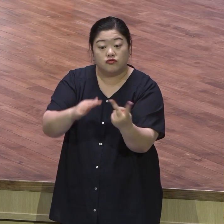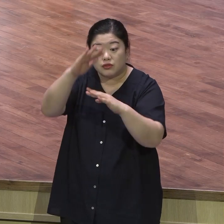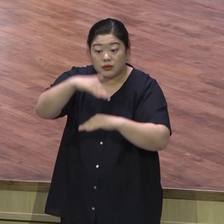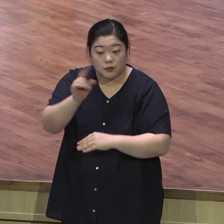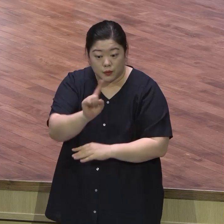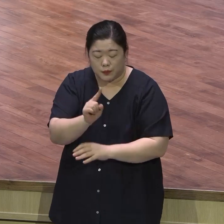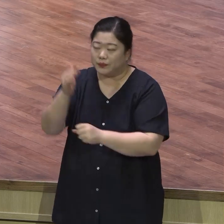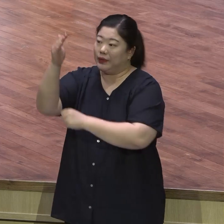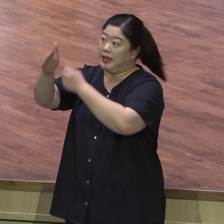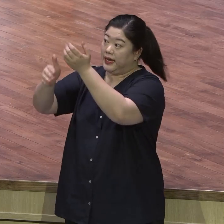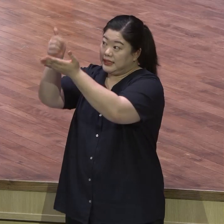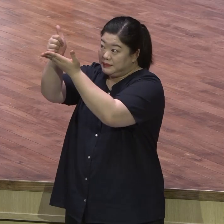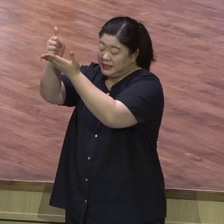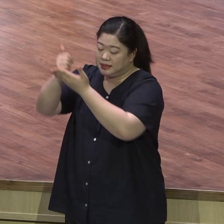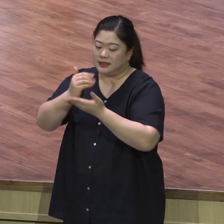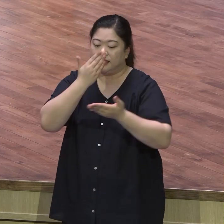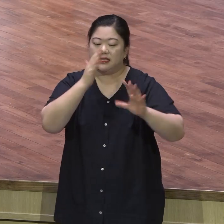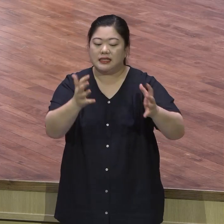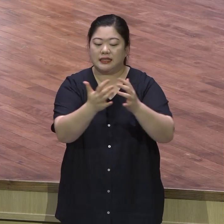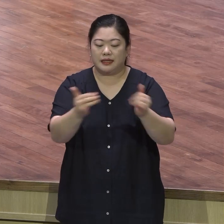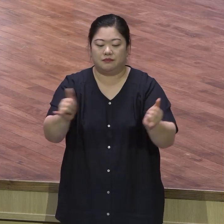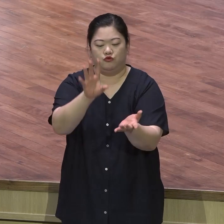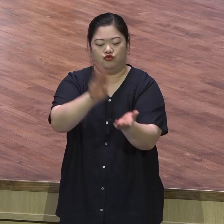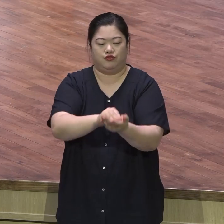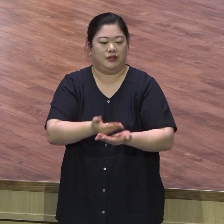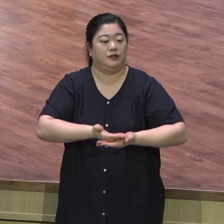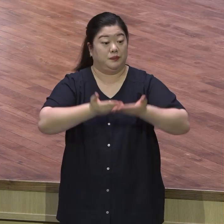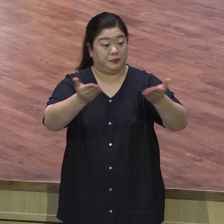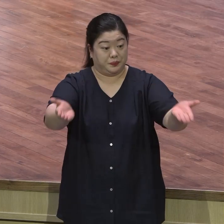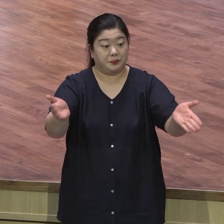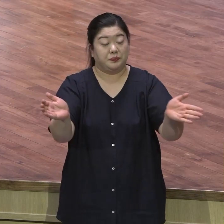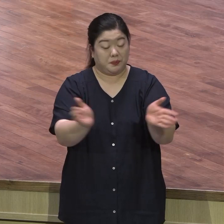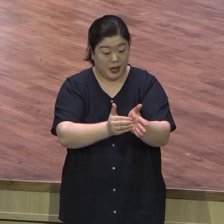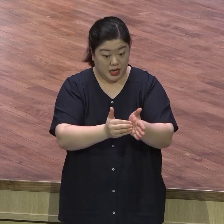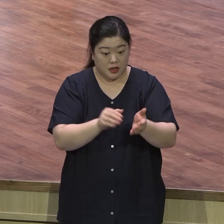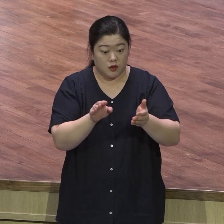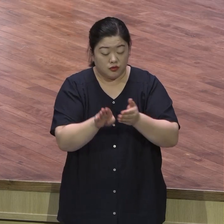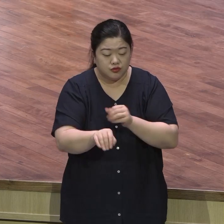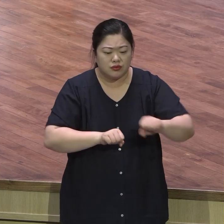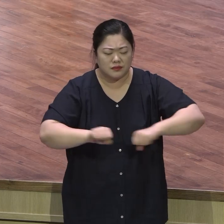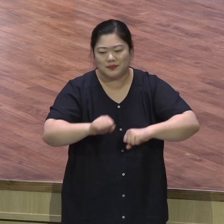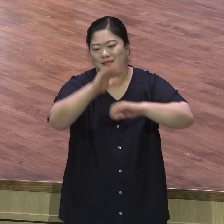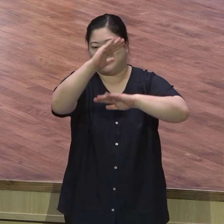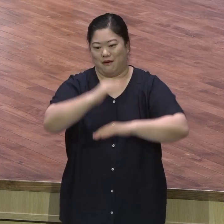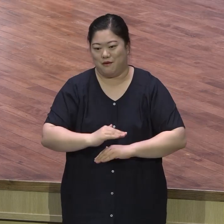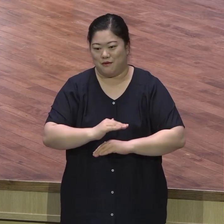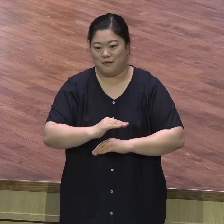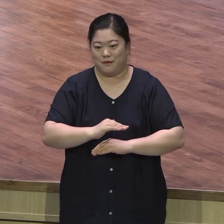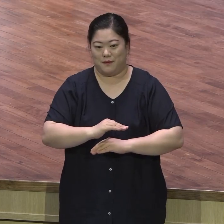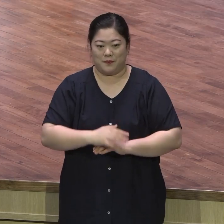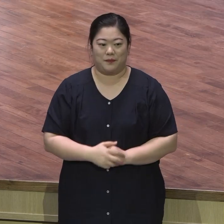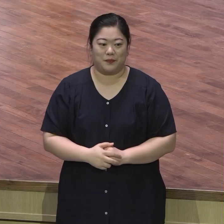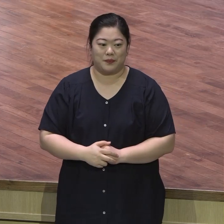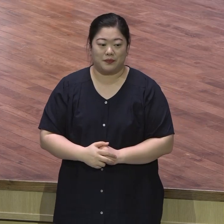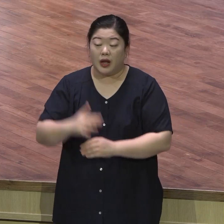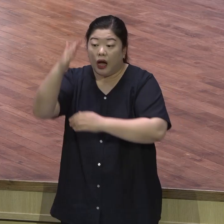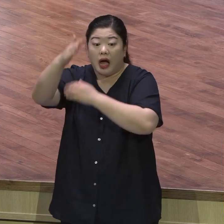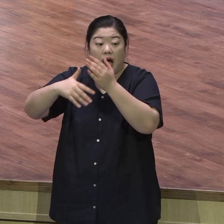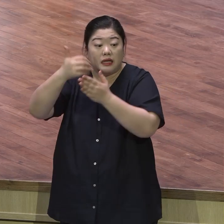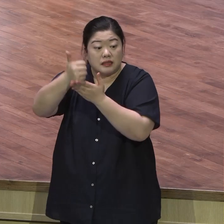어떻게 실현하는지. 그에 대해서 잘 나와 있어요. 하나님께서 주신